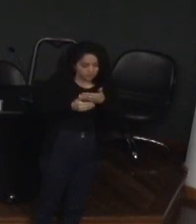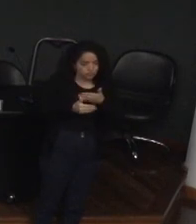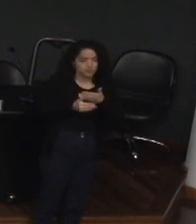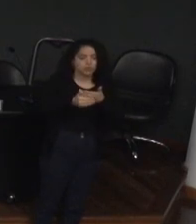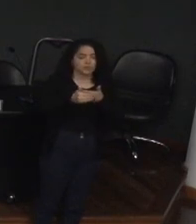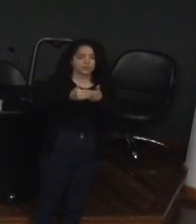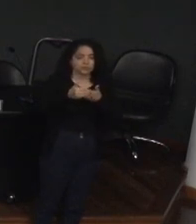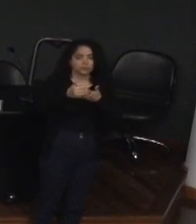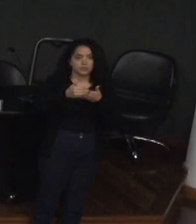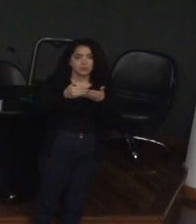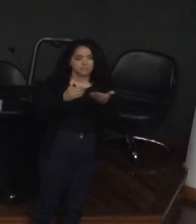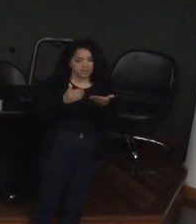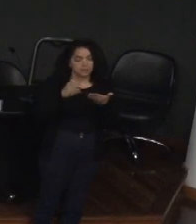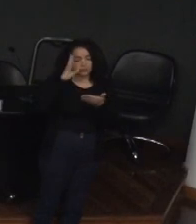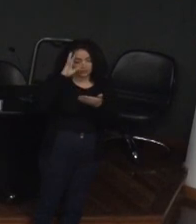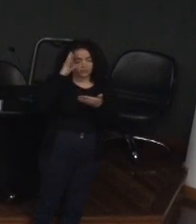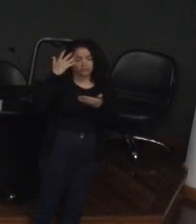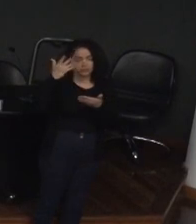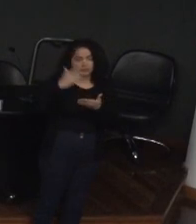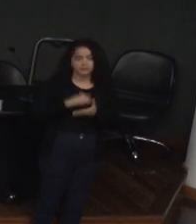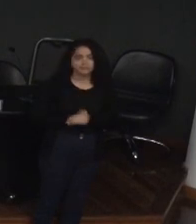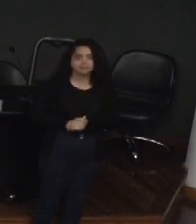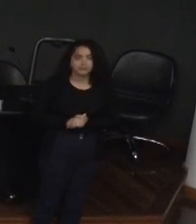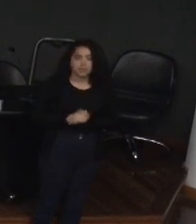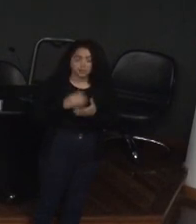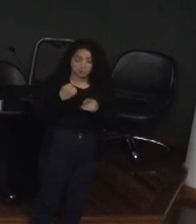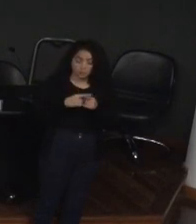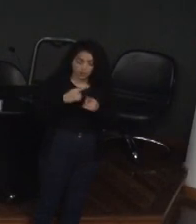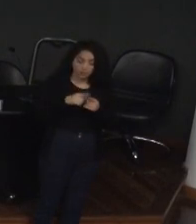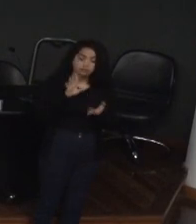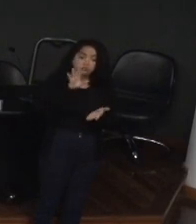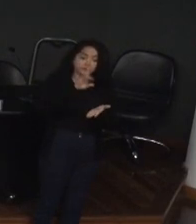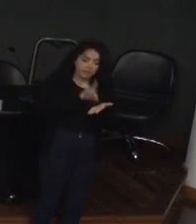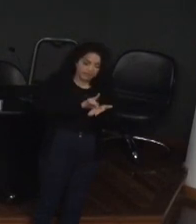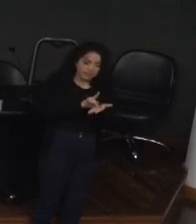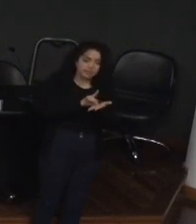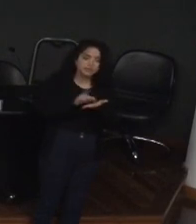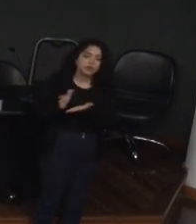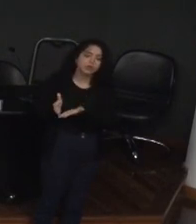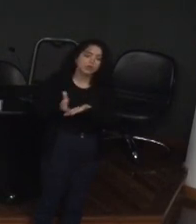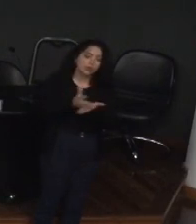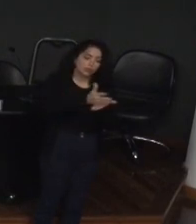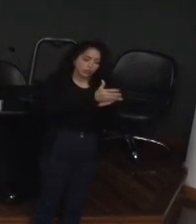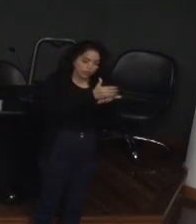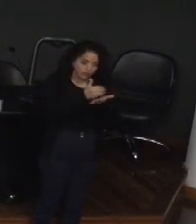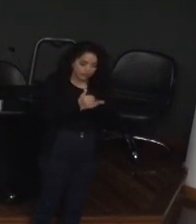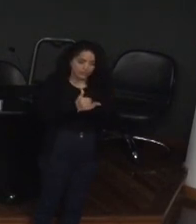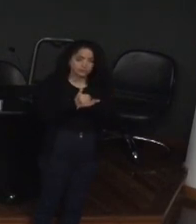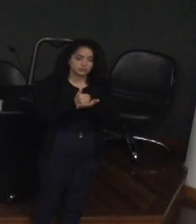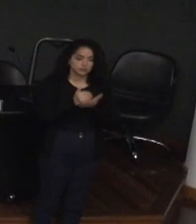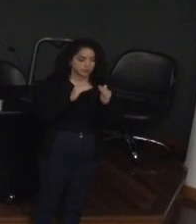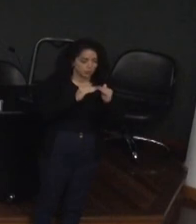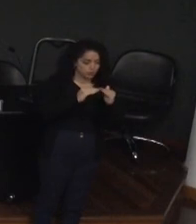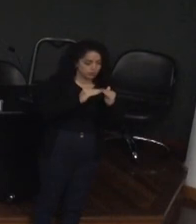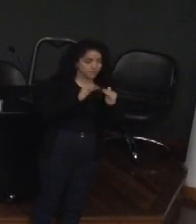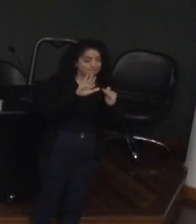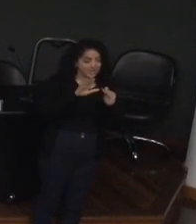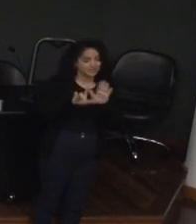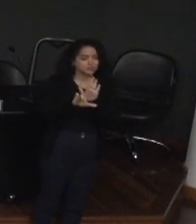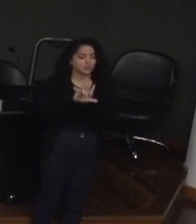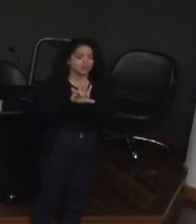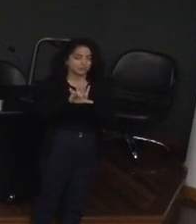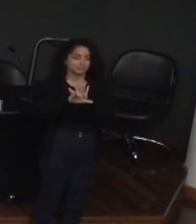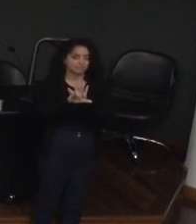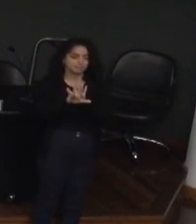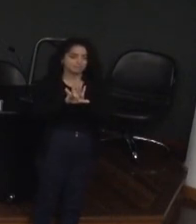sua edição. Mas já resolve bastante coisa. Porque você valida a coleta daqueles dados, não necessariamente pelo consentimento, agora por lei.